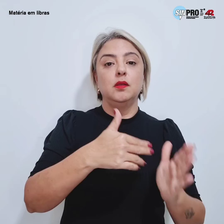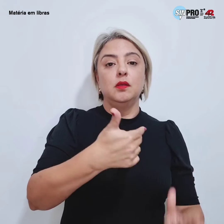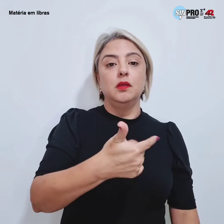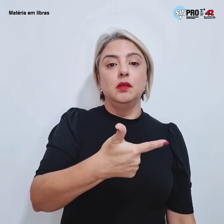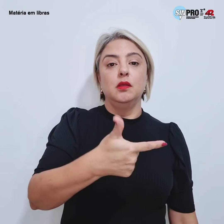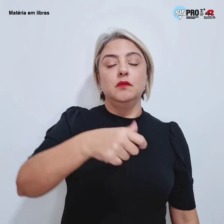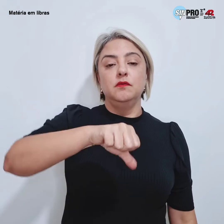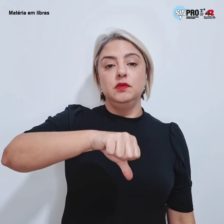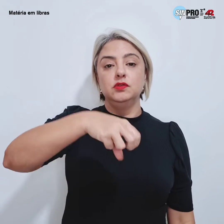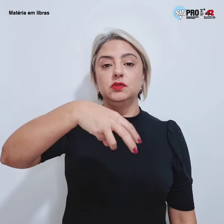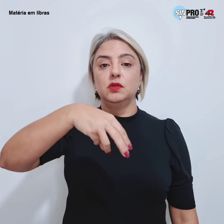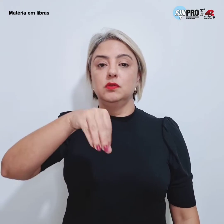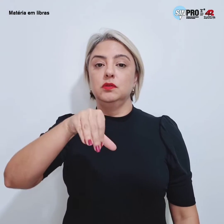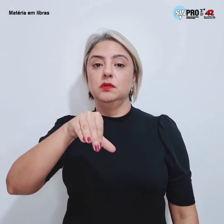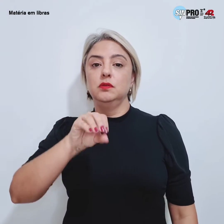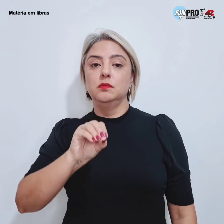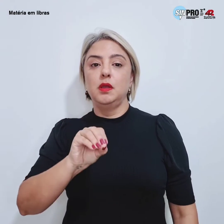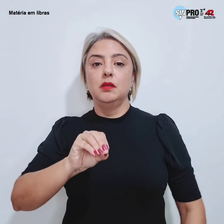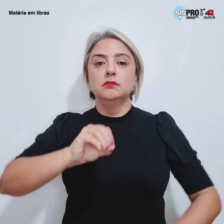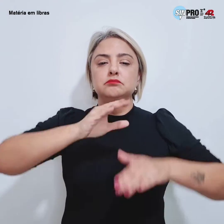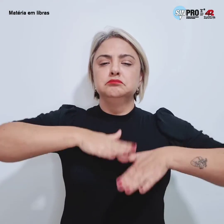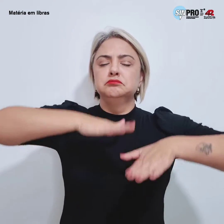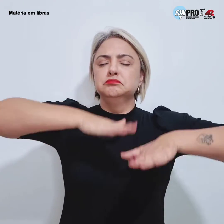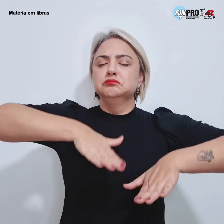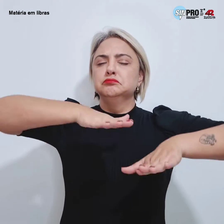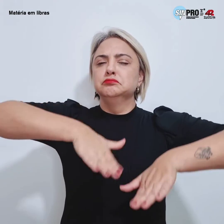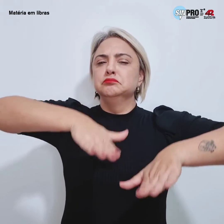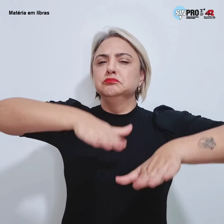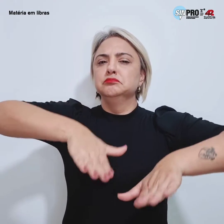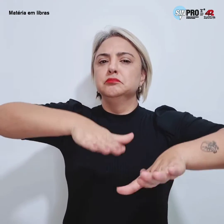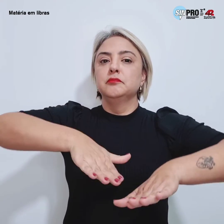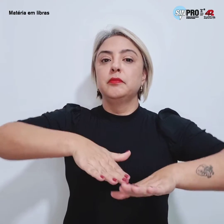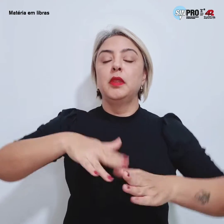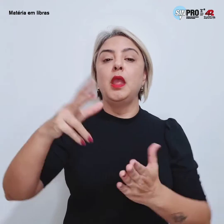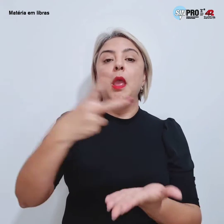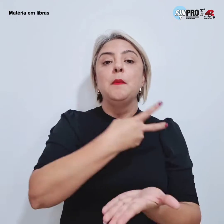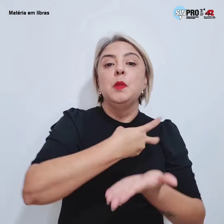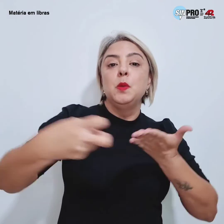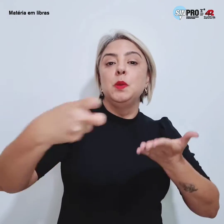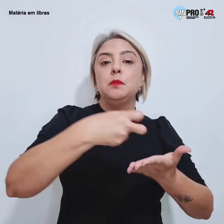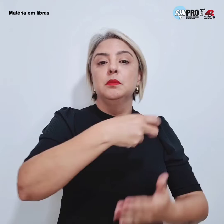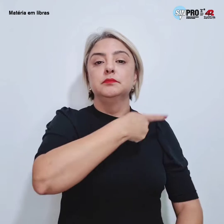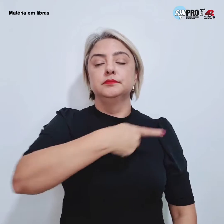maio, como as manifestações pelo impeachment do presidente Jair Bolsonaro.